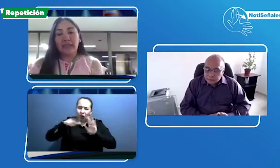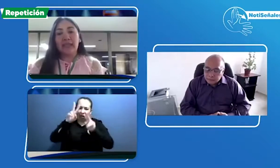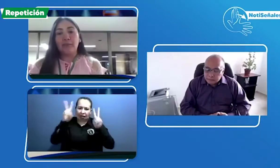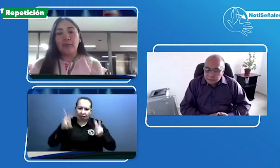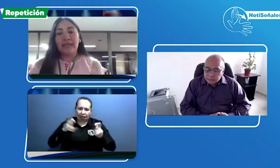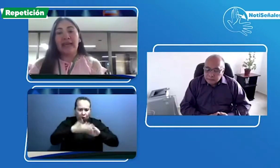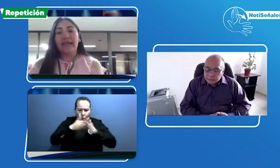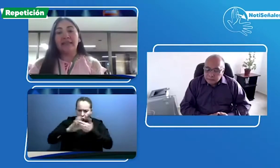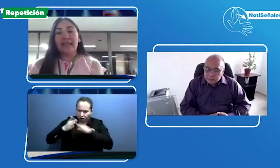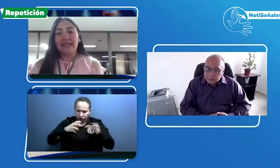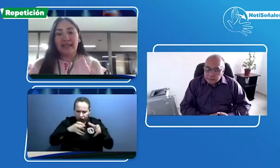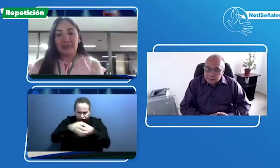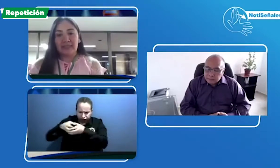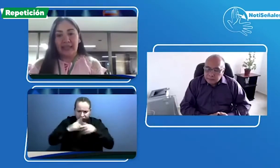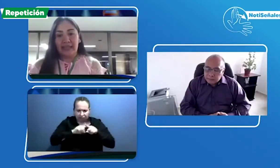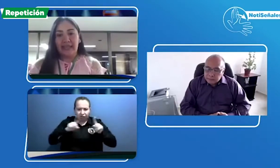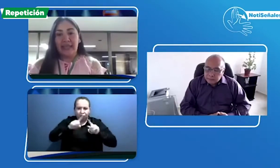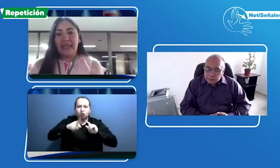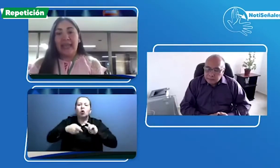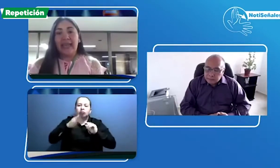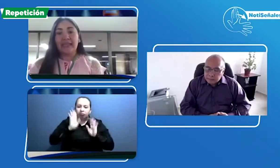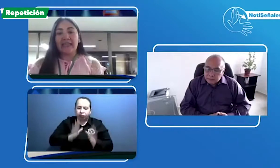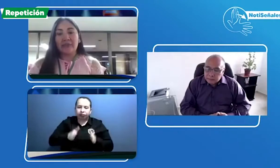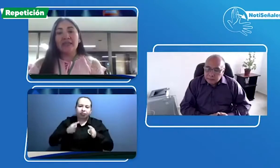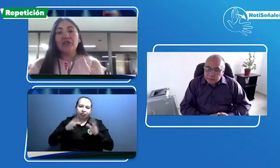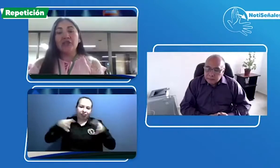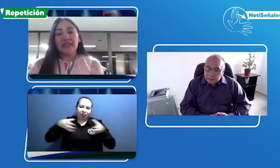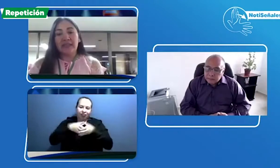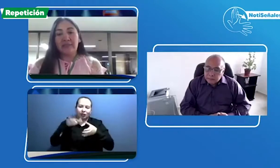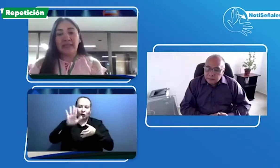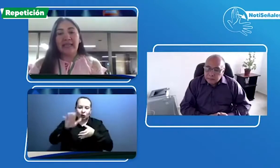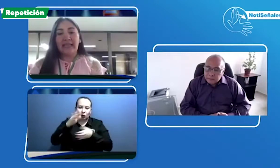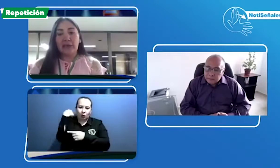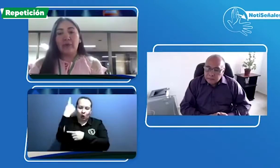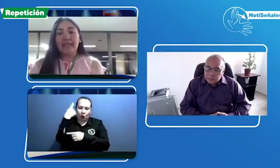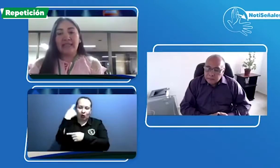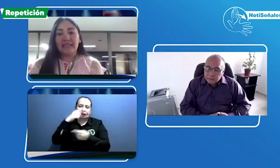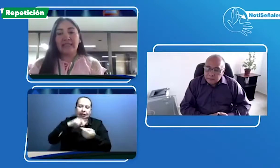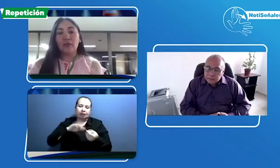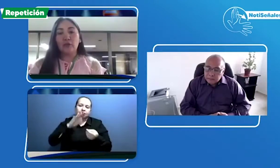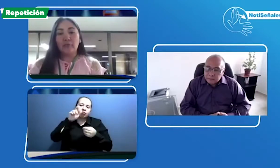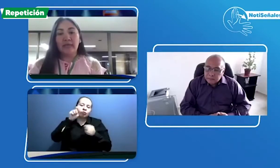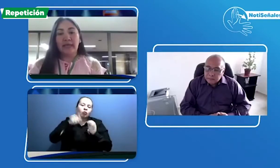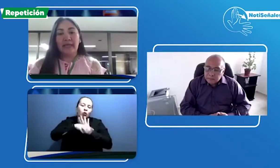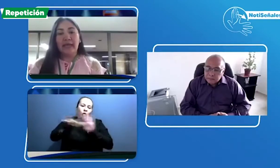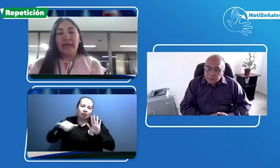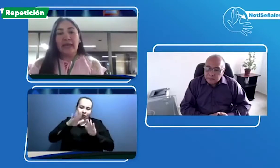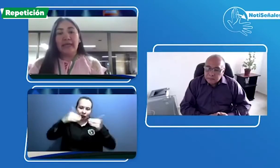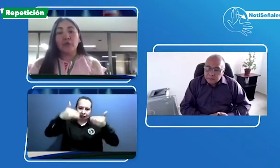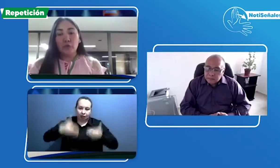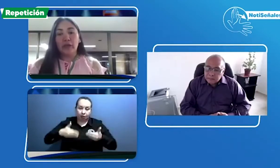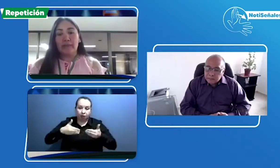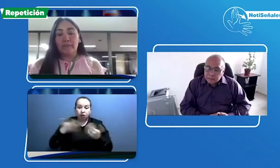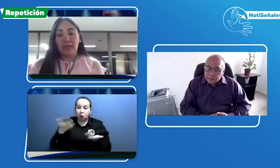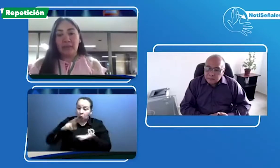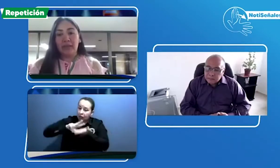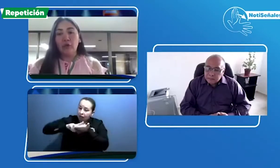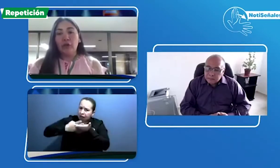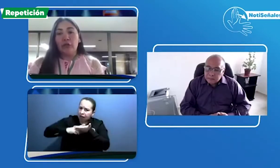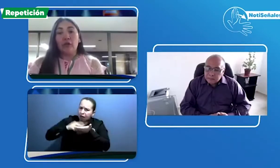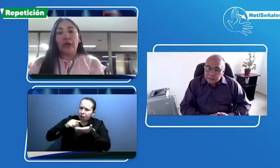la política pública de discapacidad. El servicio de intérprete de lengua de señas colombiana surge